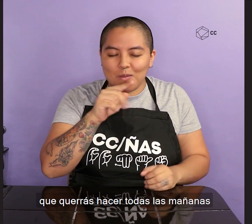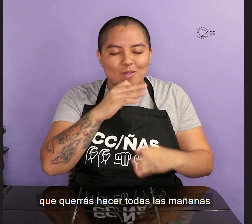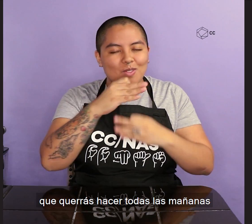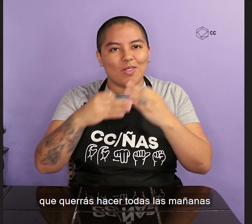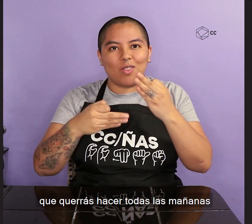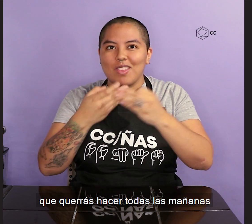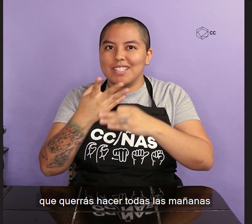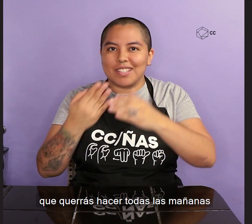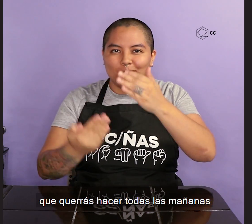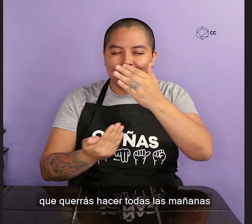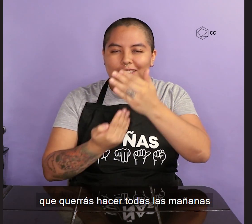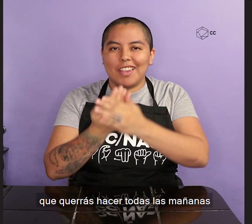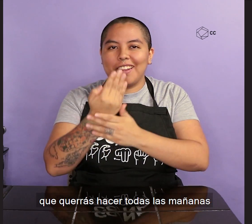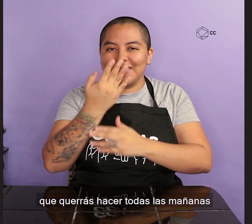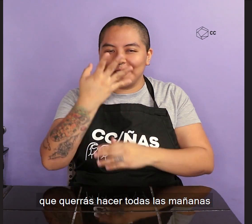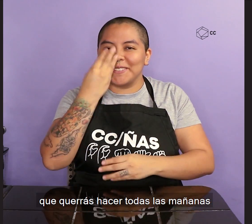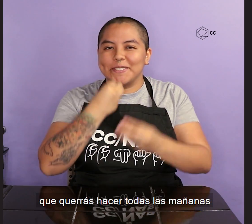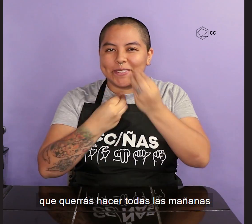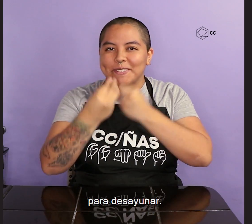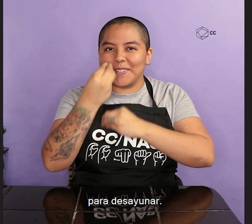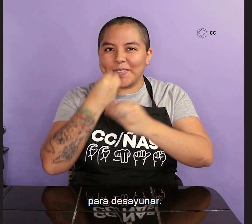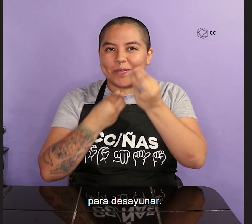que querrás hacer todas las mañanas para desayunar.